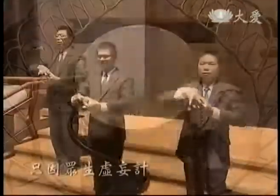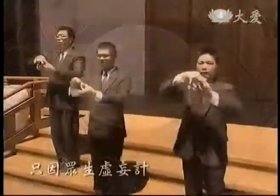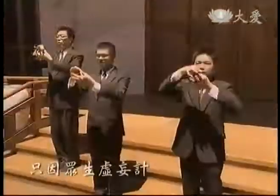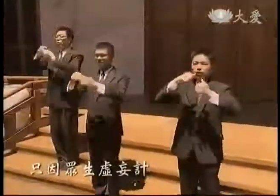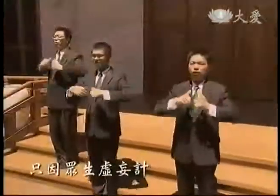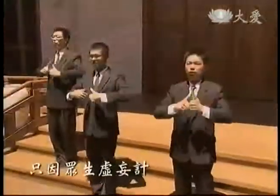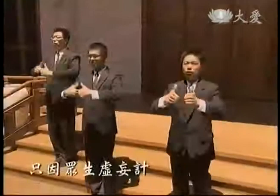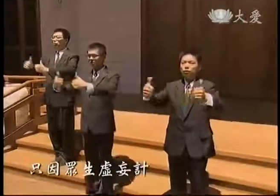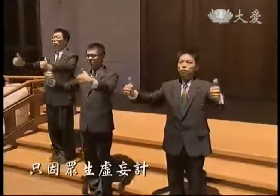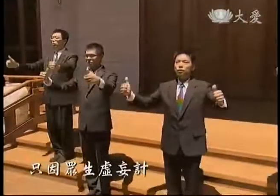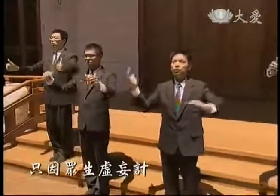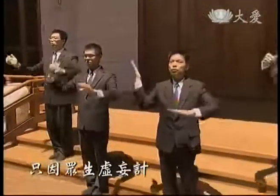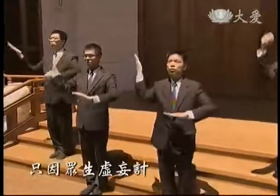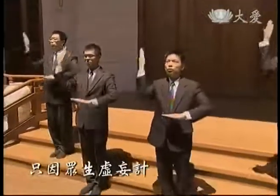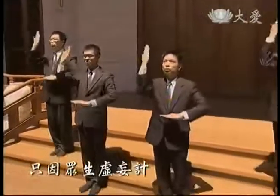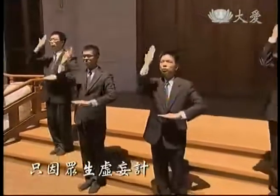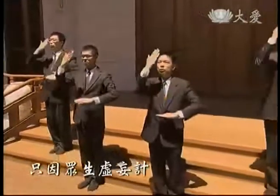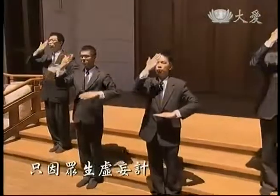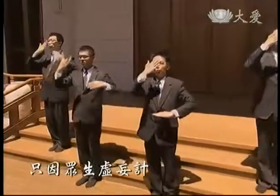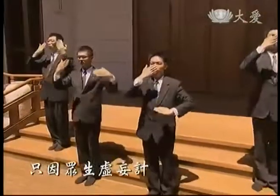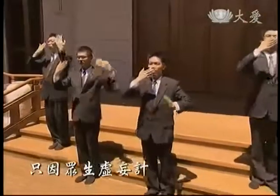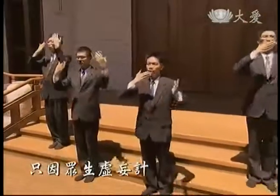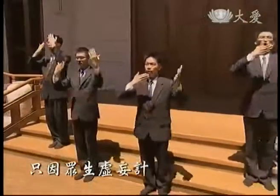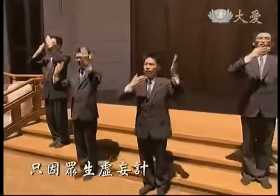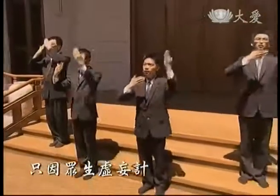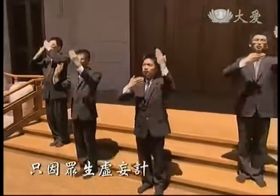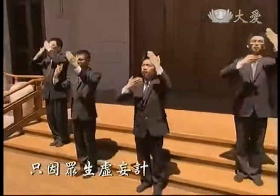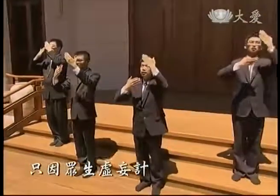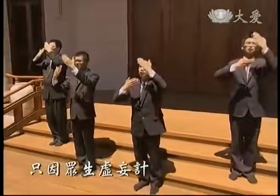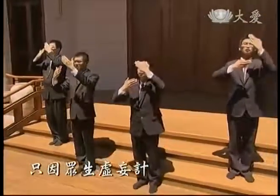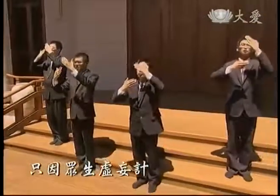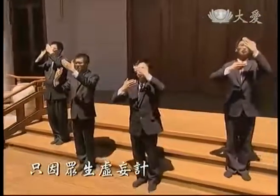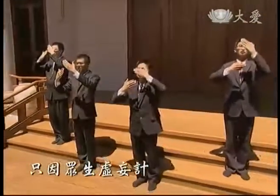只因众生须忘记，